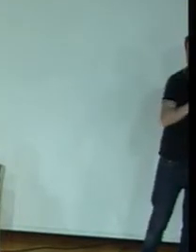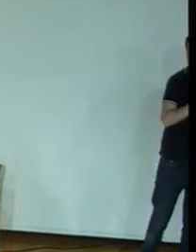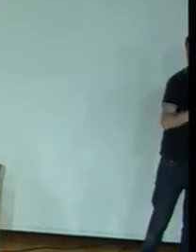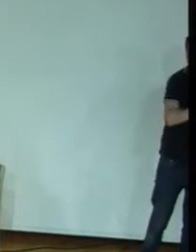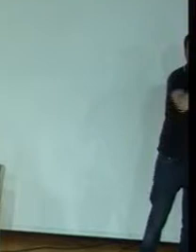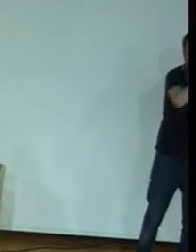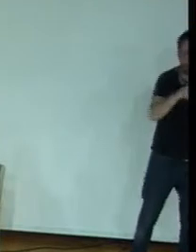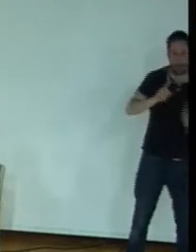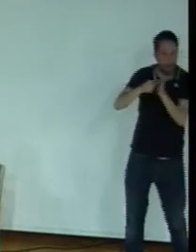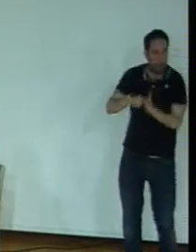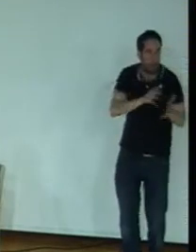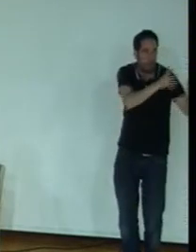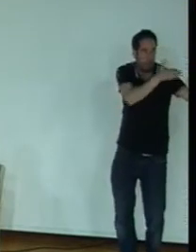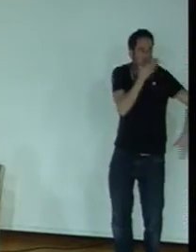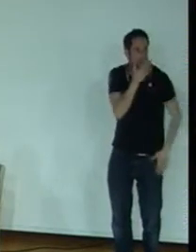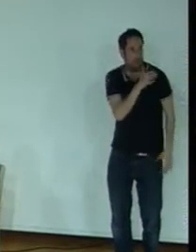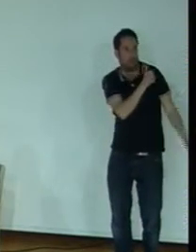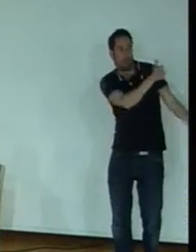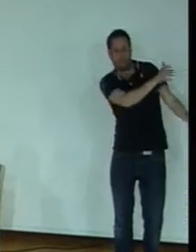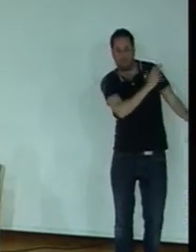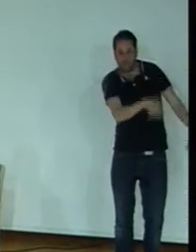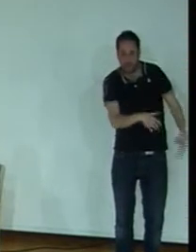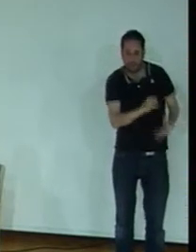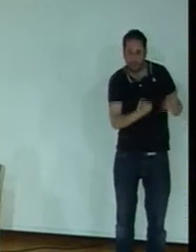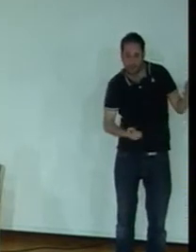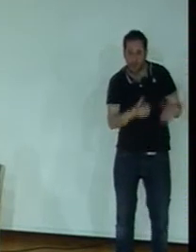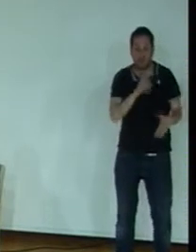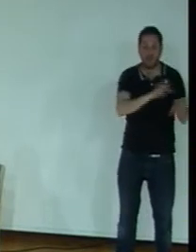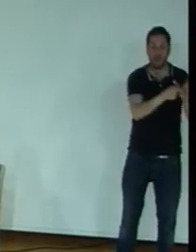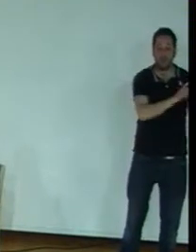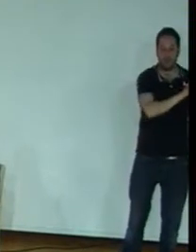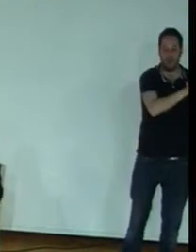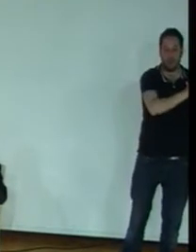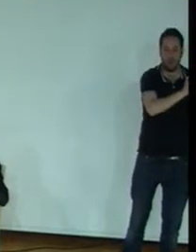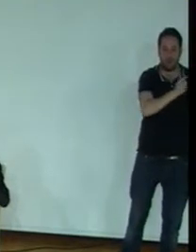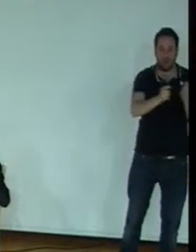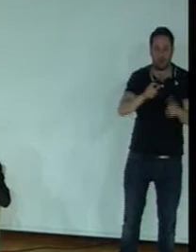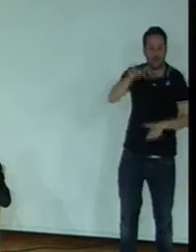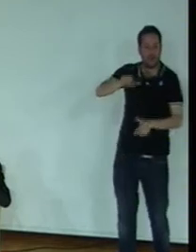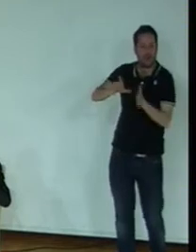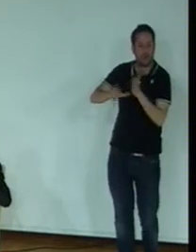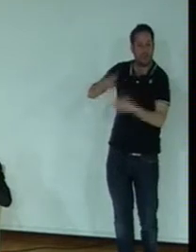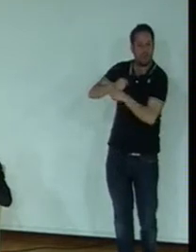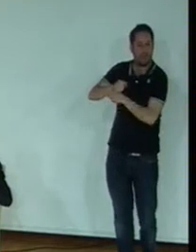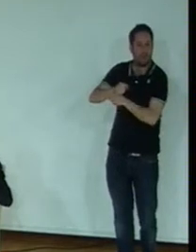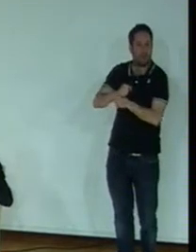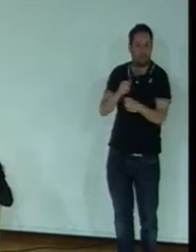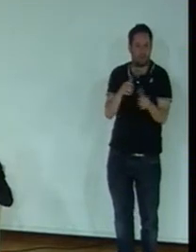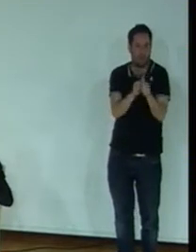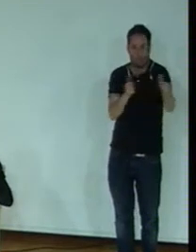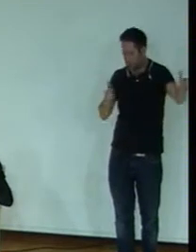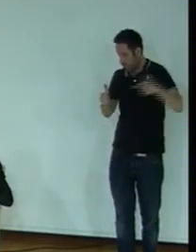d'évolution. Ça, c'est une réalité. Quoi. Les changements technologiques sont appréhendés tardivement par le législateur et derrière par le